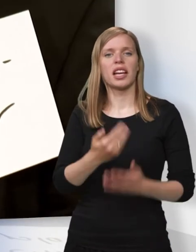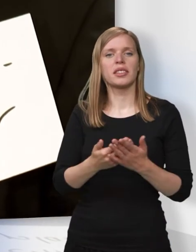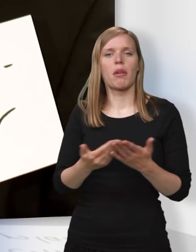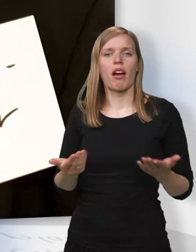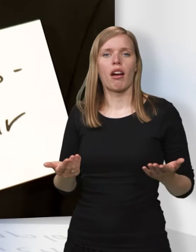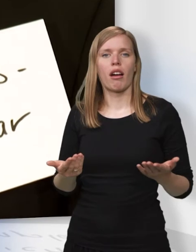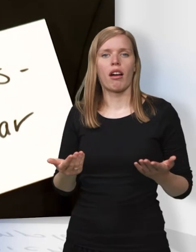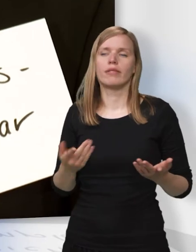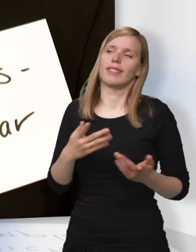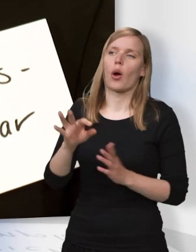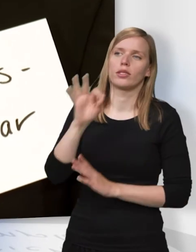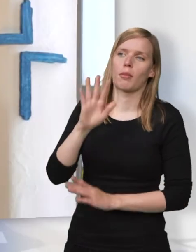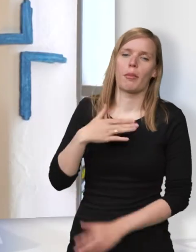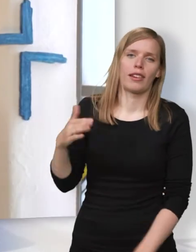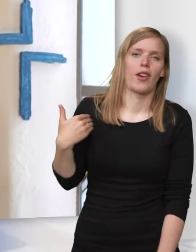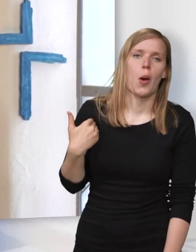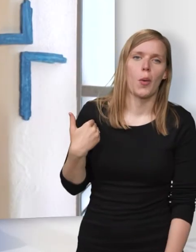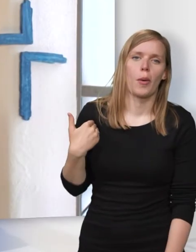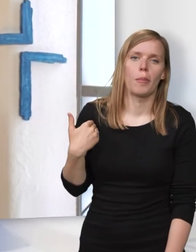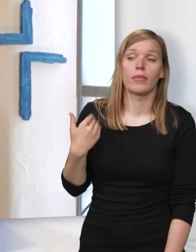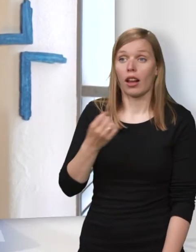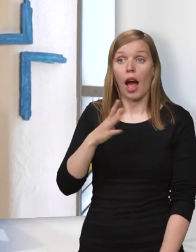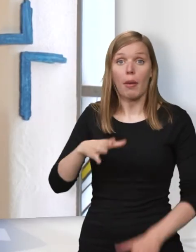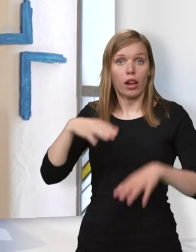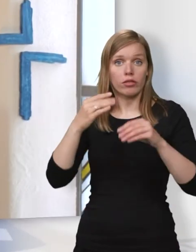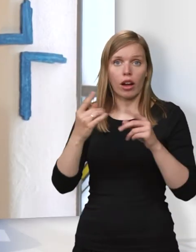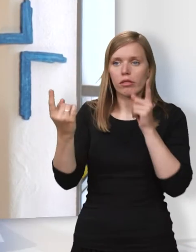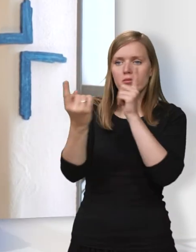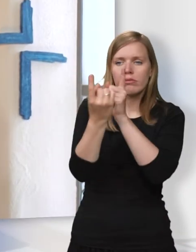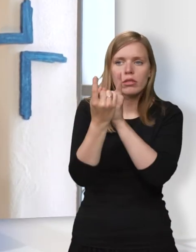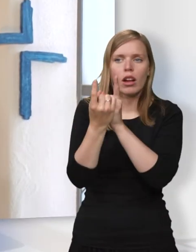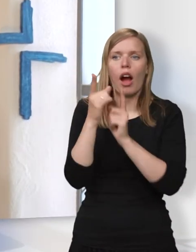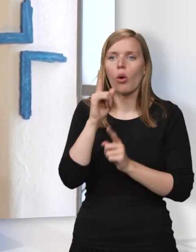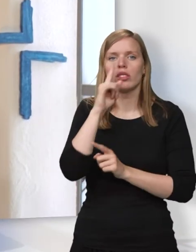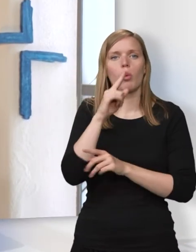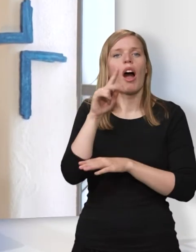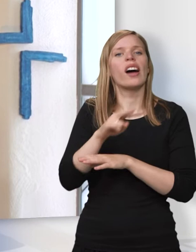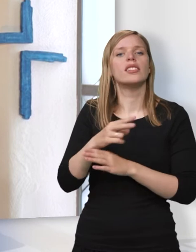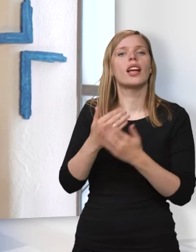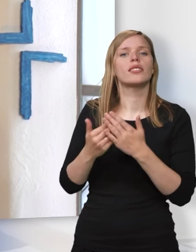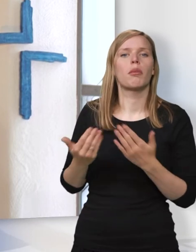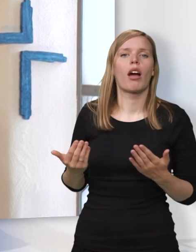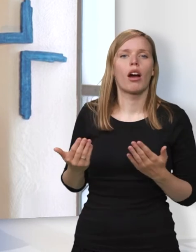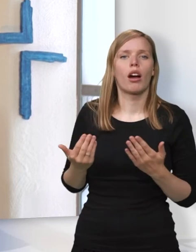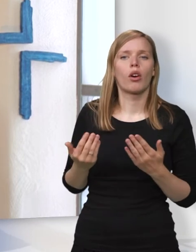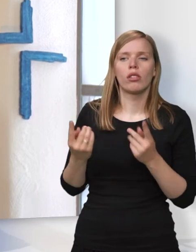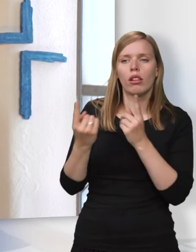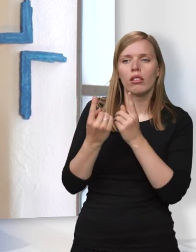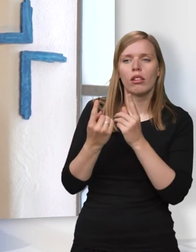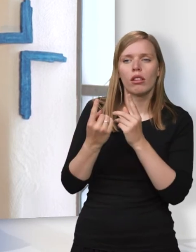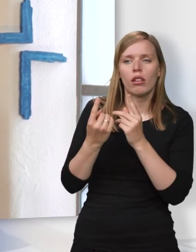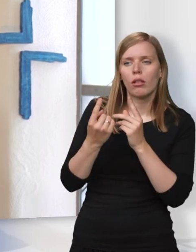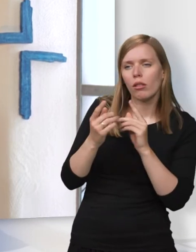Außer für meine Frau. Klar, da war ich auch lange Zeit Ansichtsexemplar. Dann lernten wir uns